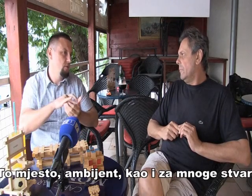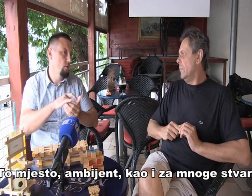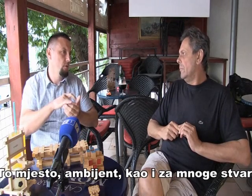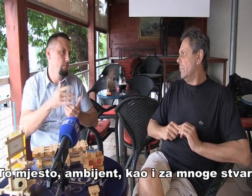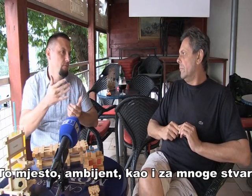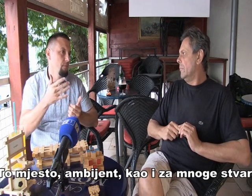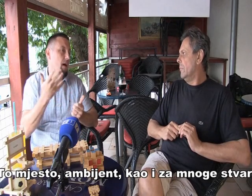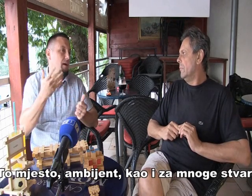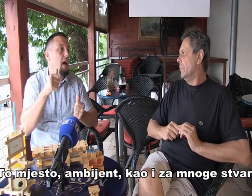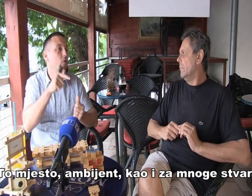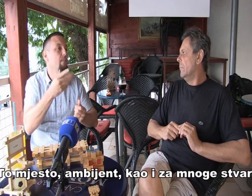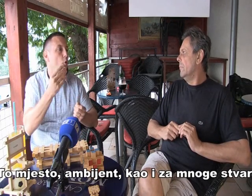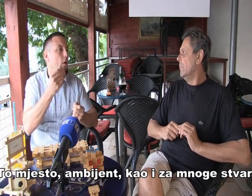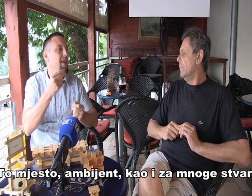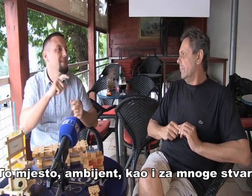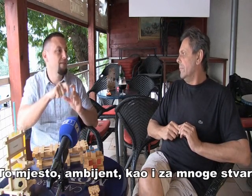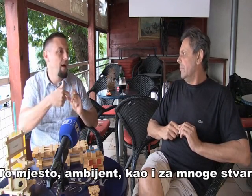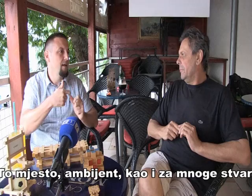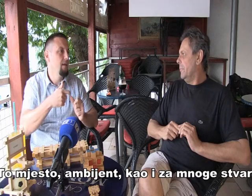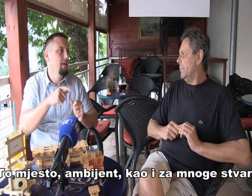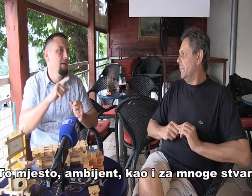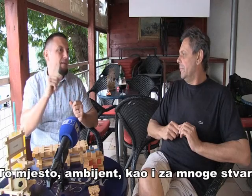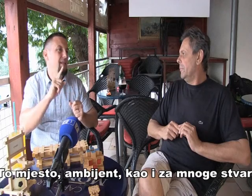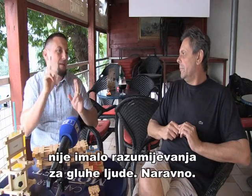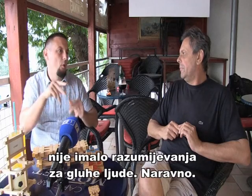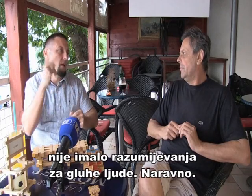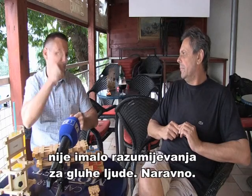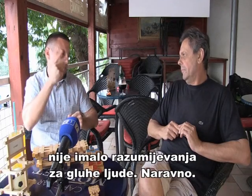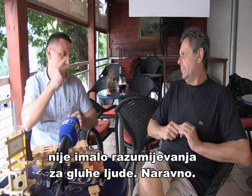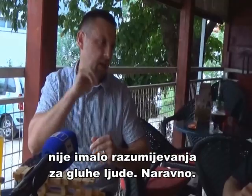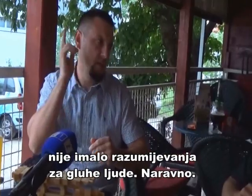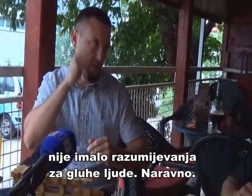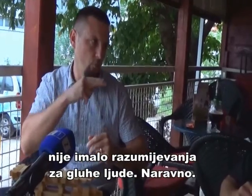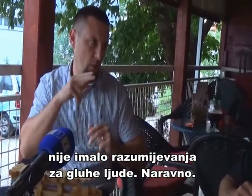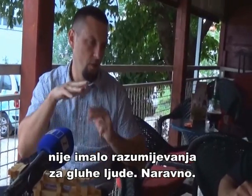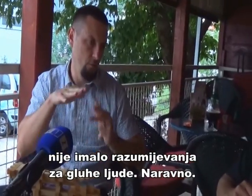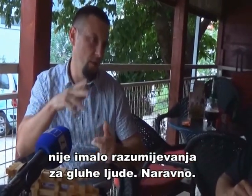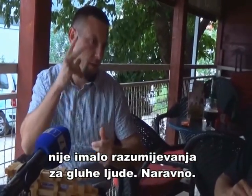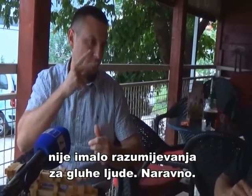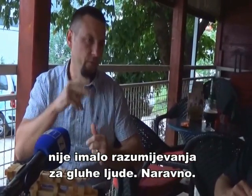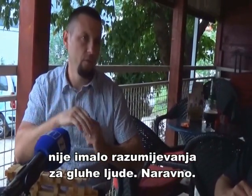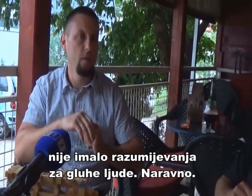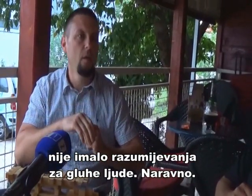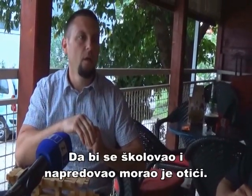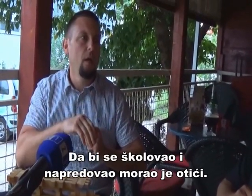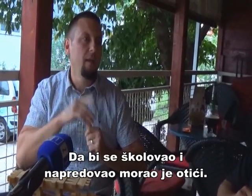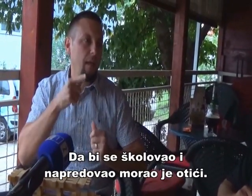mjesto, kao i za mnoge stvari, nije imalo razumijevanja za gluhe ljude, naravno. Da bi